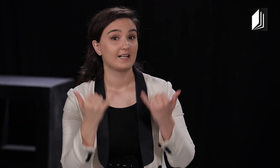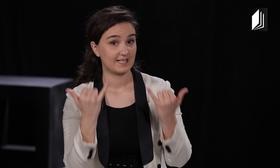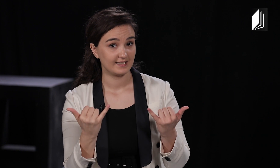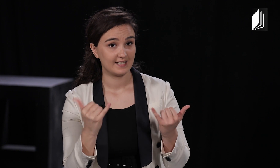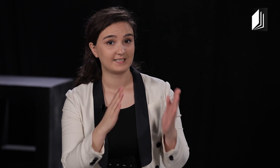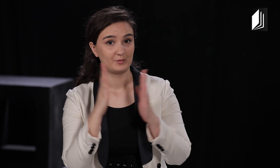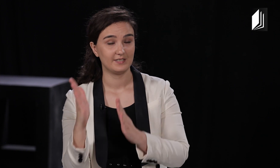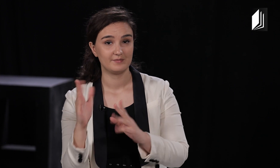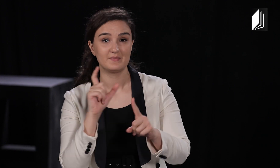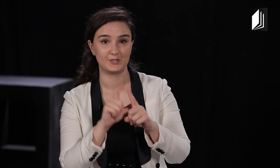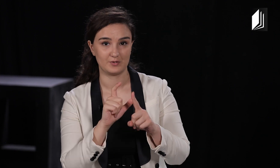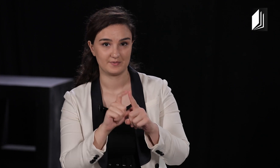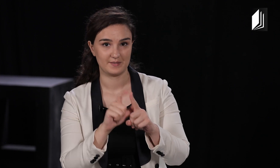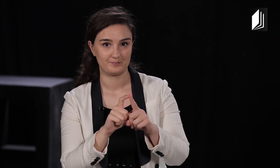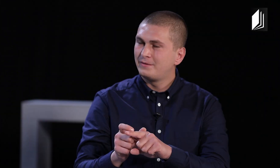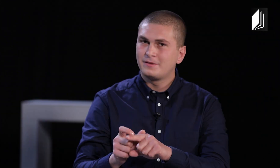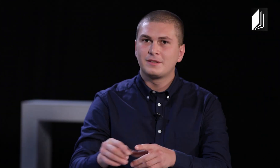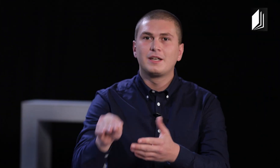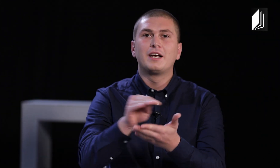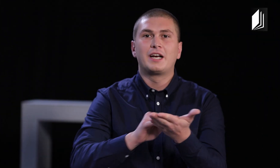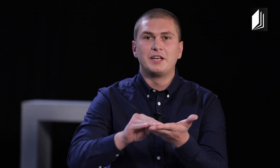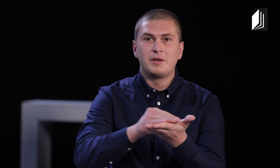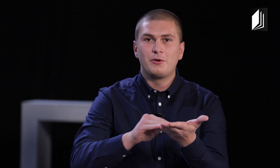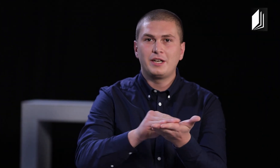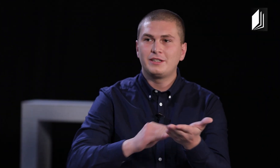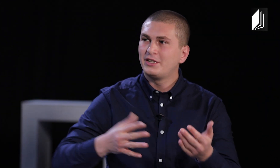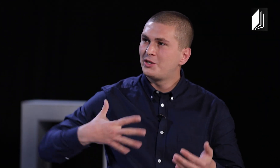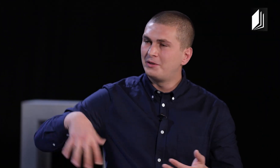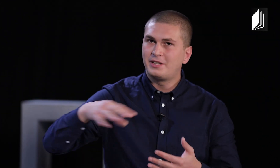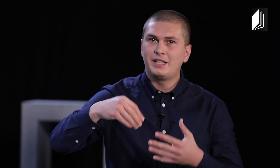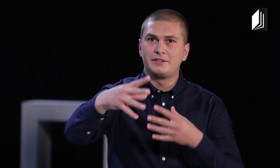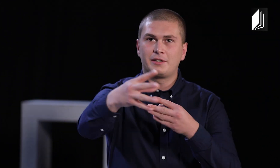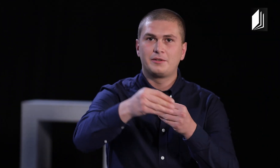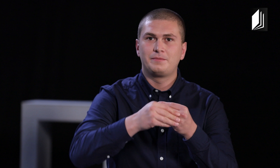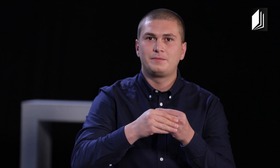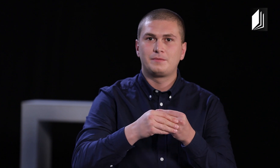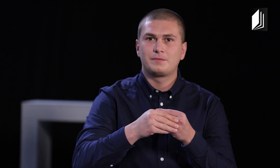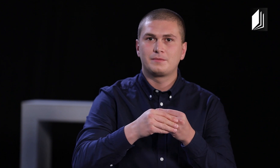ახლა კი გადავიდეთ სიტყვებზე. გაიმეორეთ ჩვენთან ერთად.